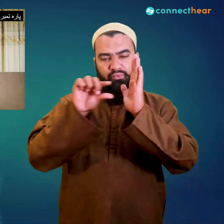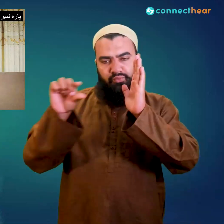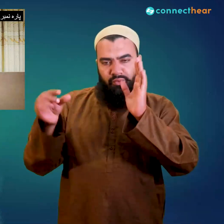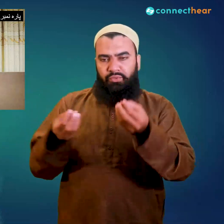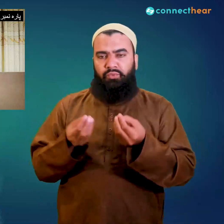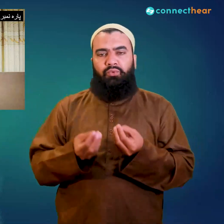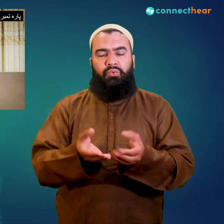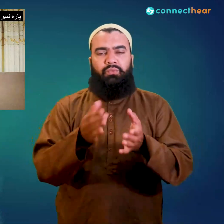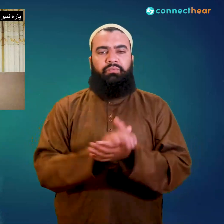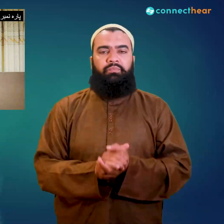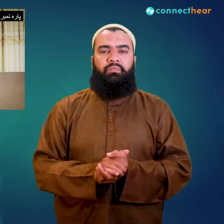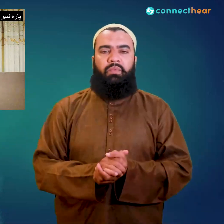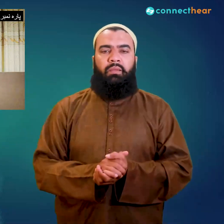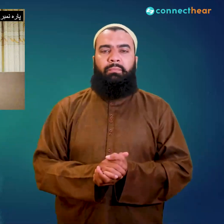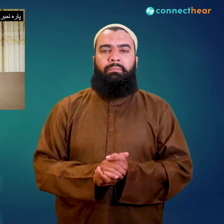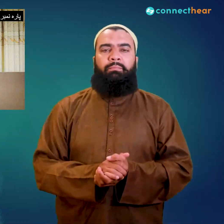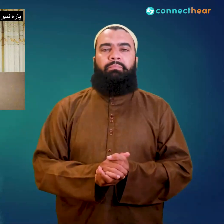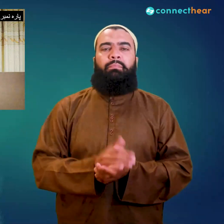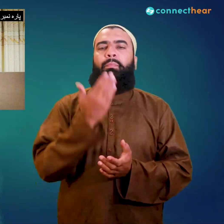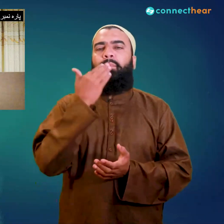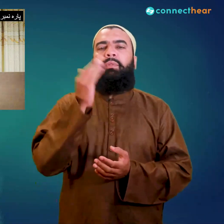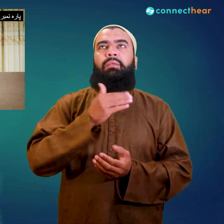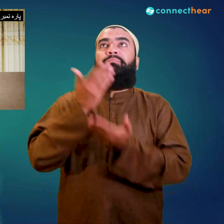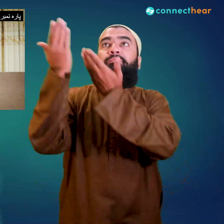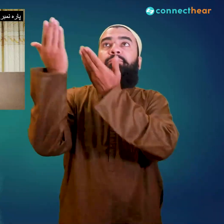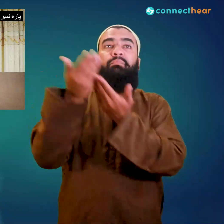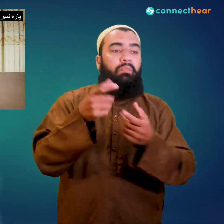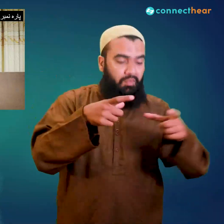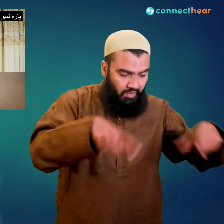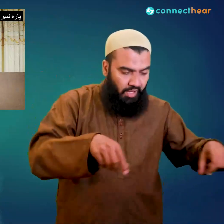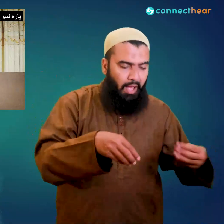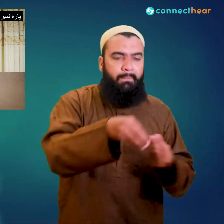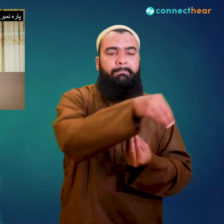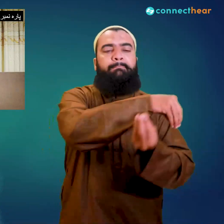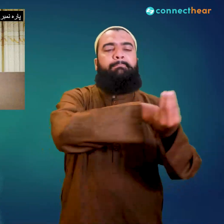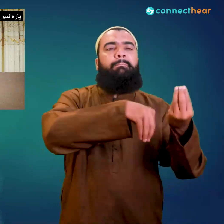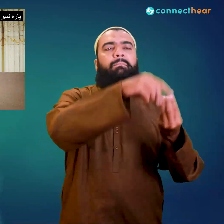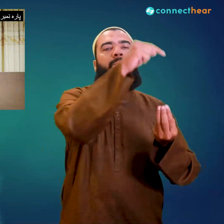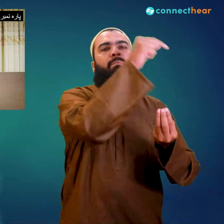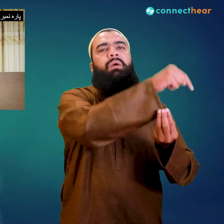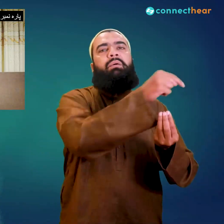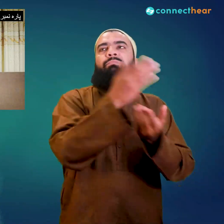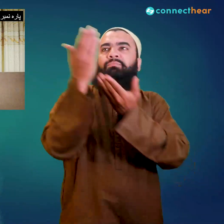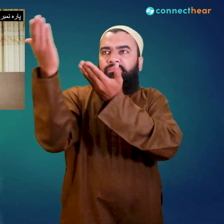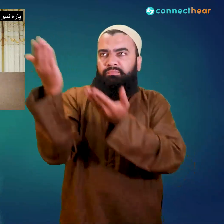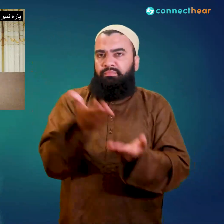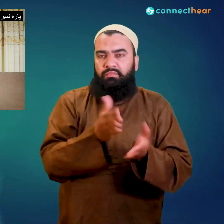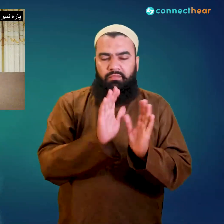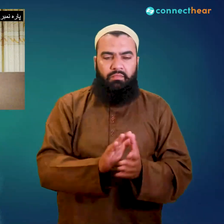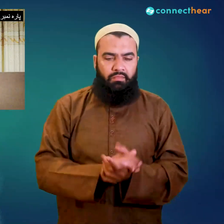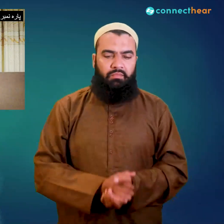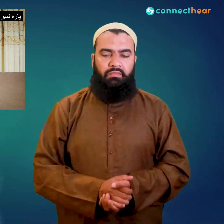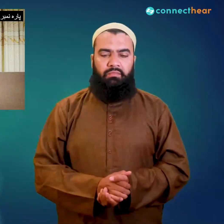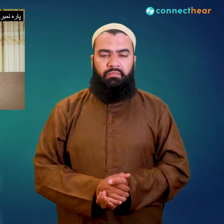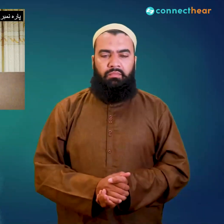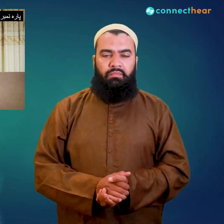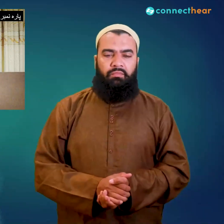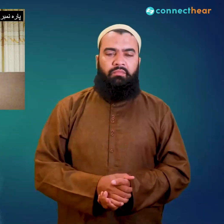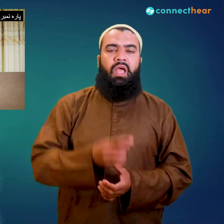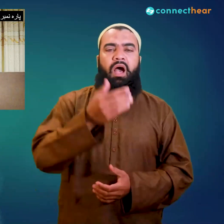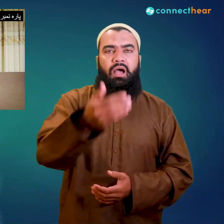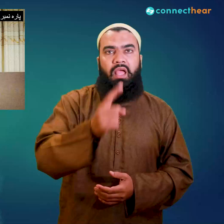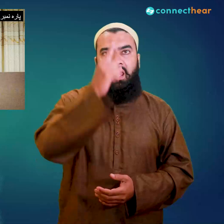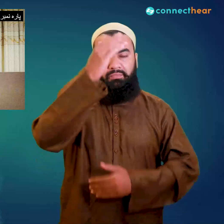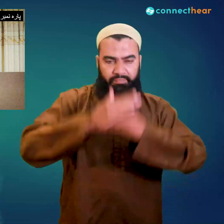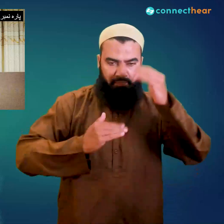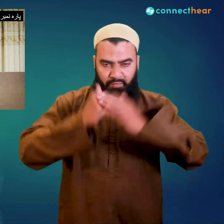سورہ رعد مکی ہے۔ رکوع نمبر 7 میں اللہ کی عظمت اور توحید کی نشانیاں، قرآن مجید